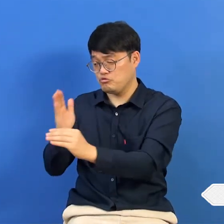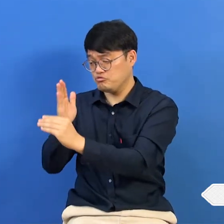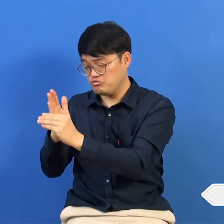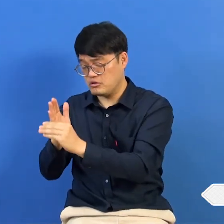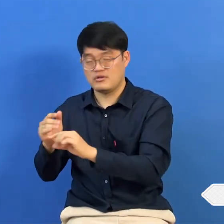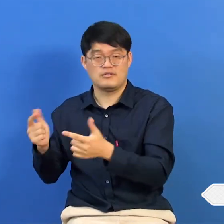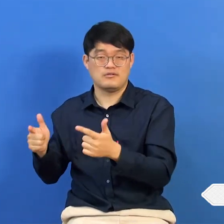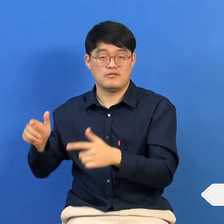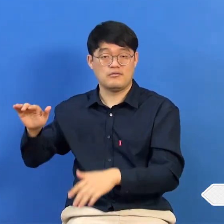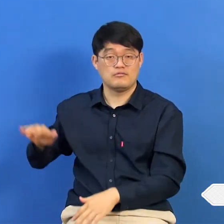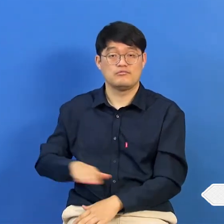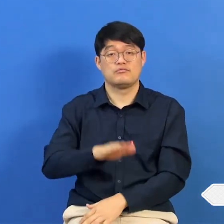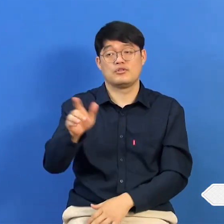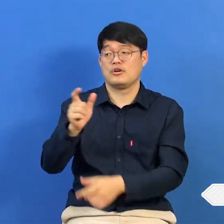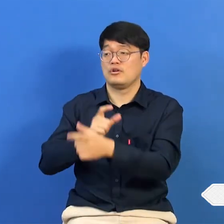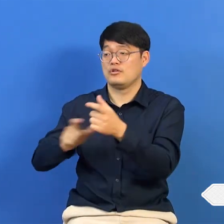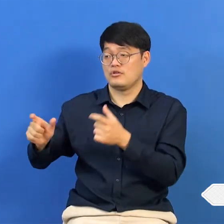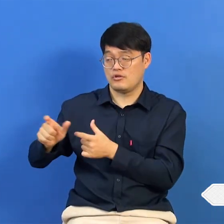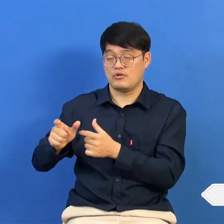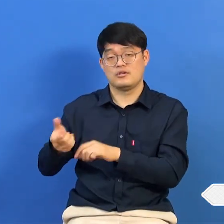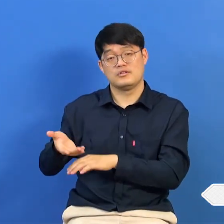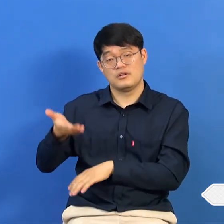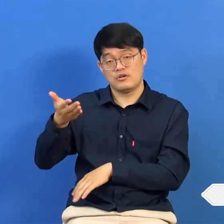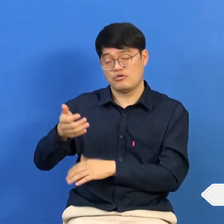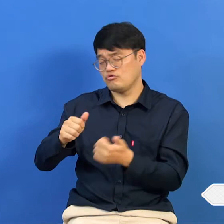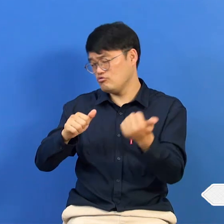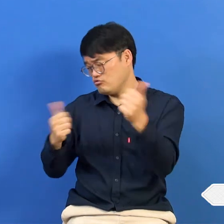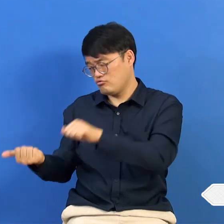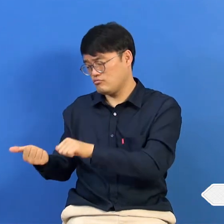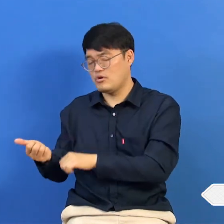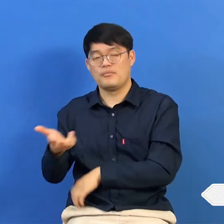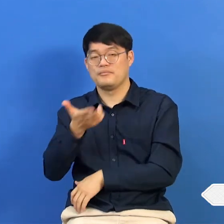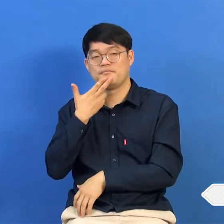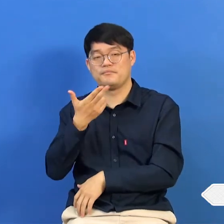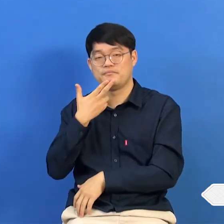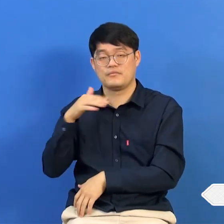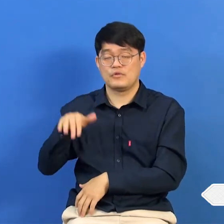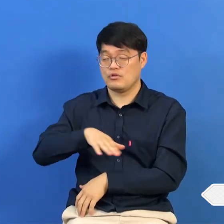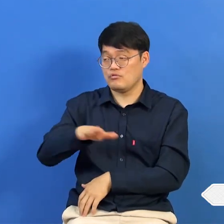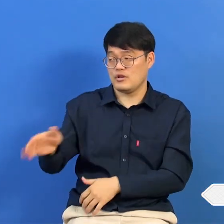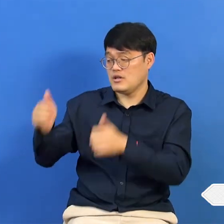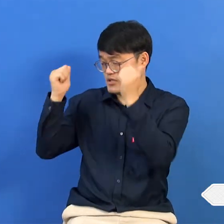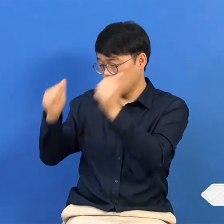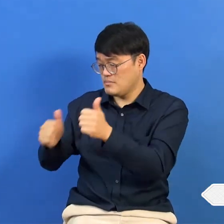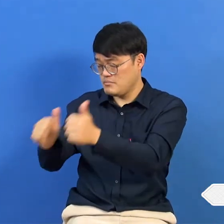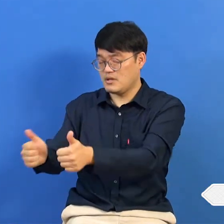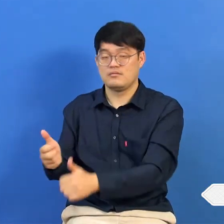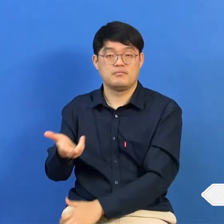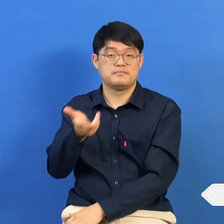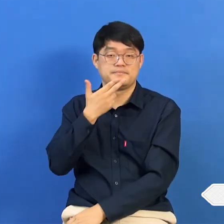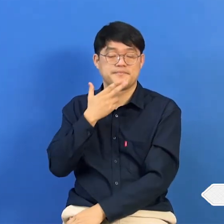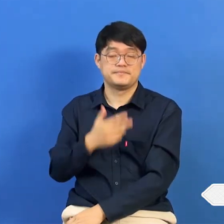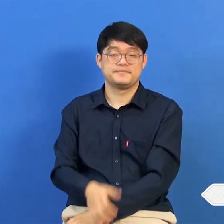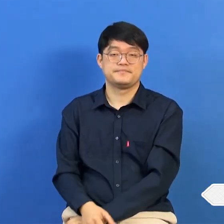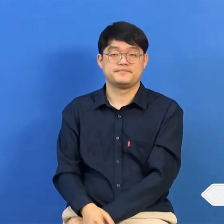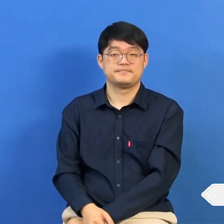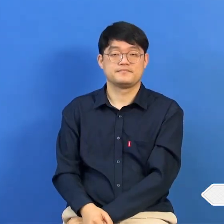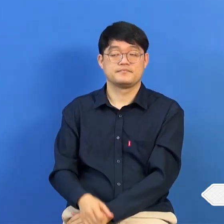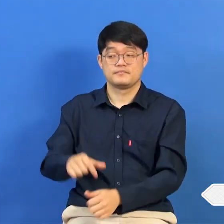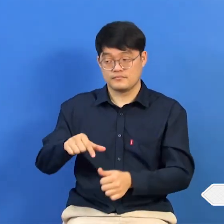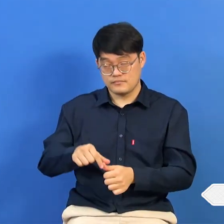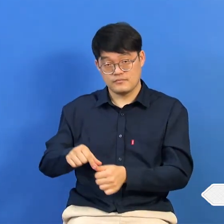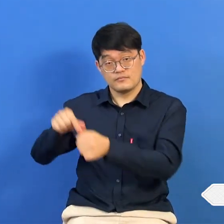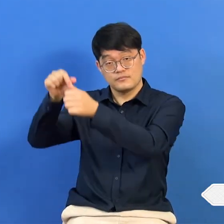아닙니다. 우리에게는 더 이상 죽음이라는 것은 없습니다. 우리에게는 더 이상 심판은 없습니다.